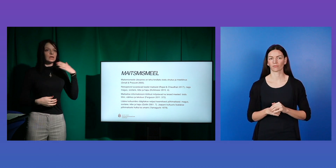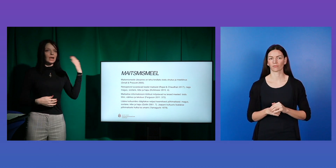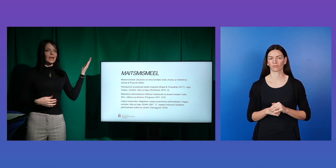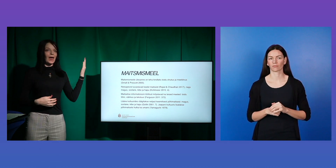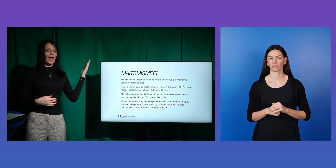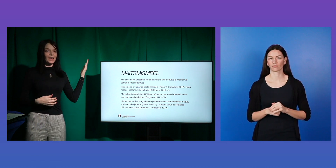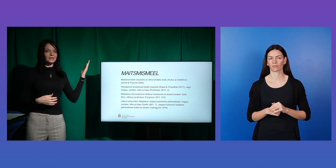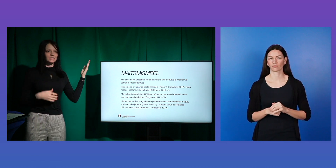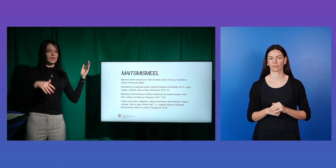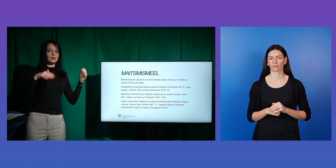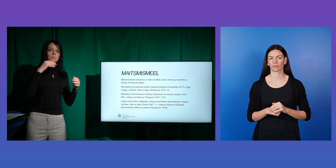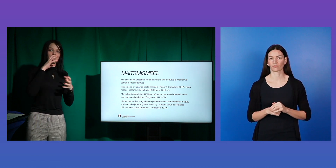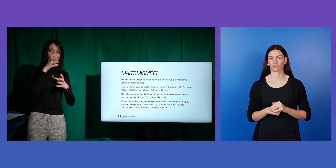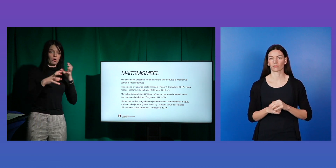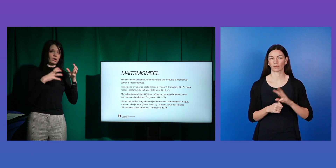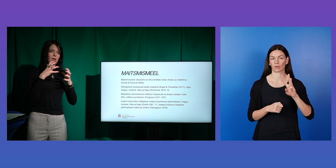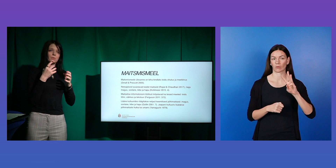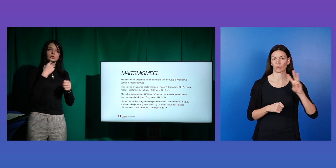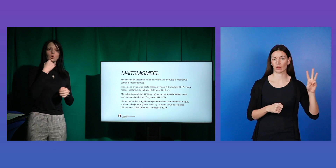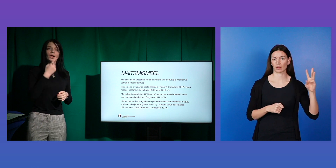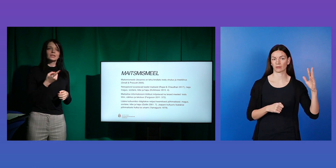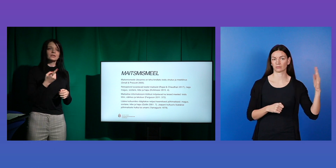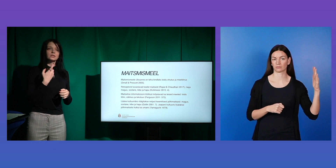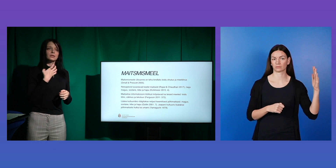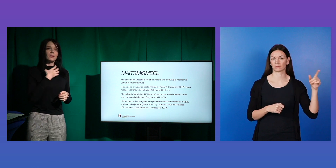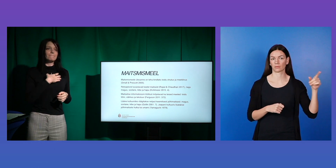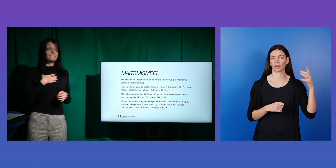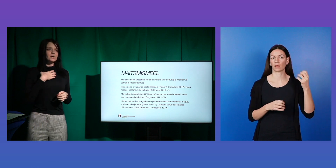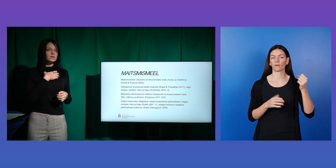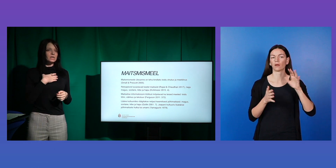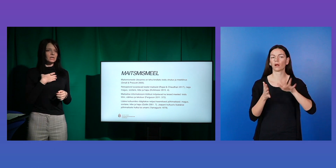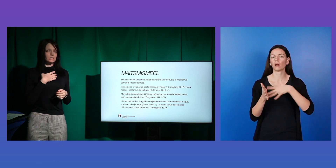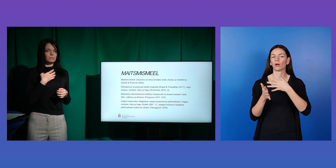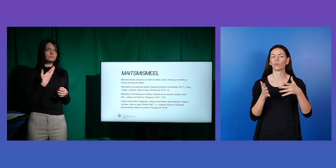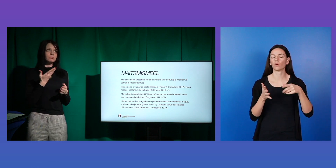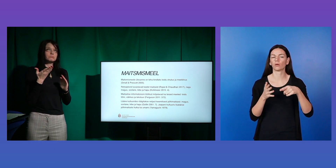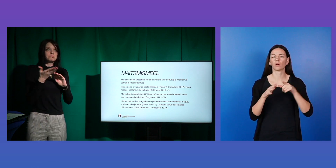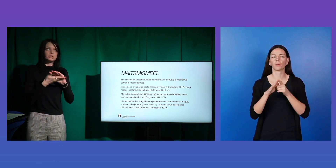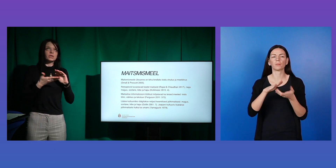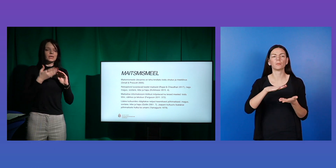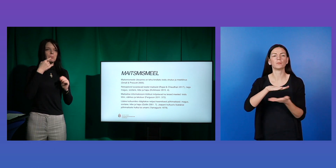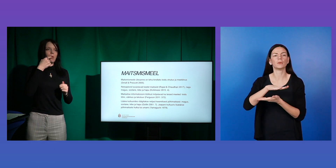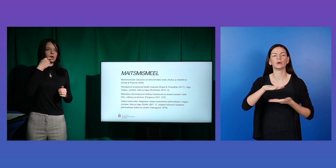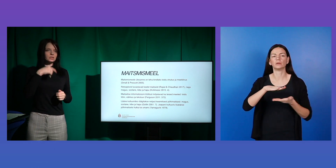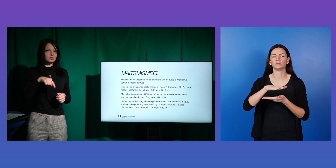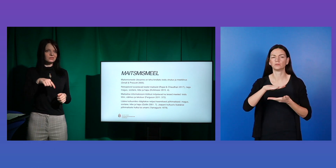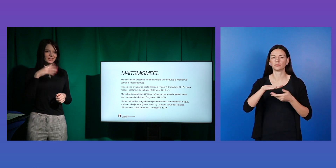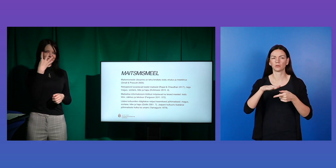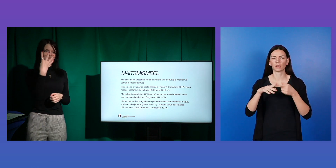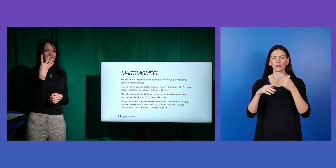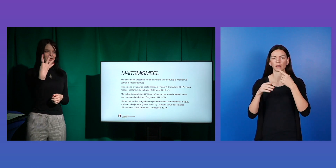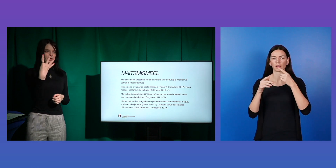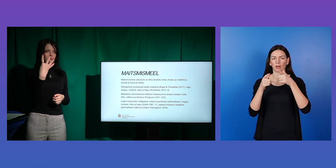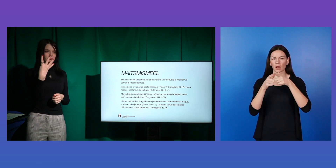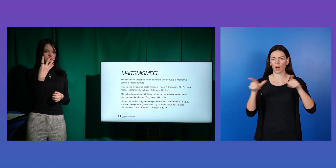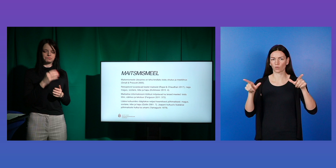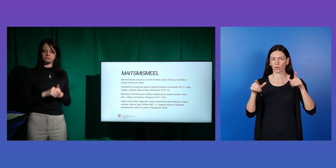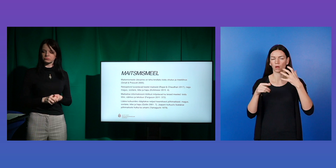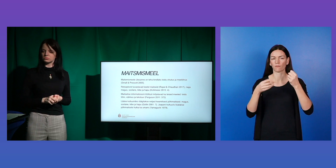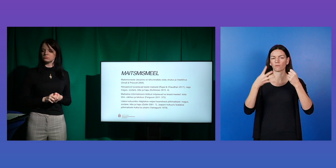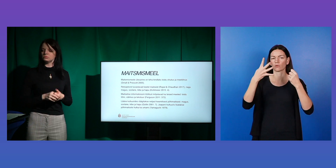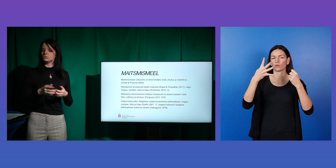siis meeled seda informatsioonitöötlust siis toidu lõhn, välimus ja siis ka